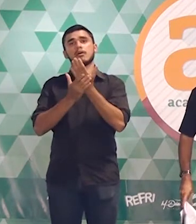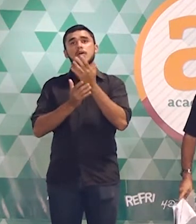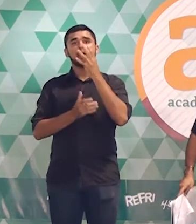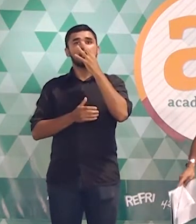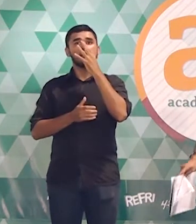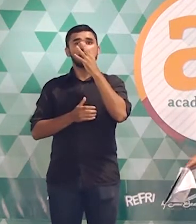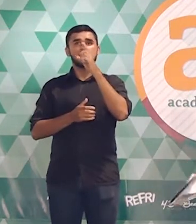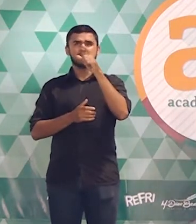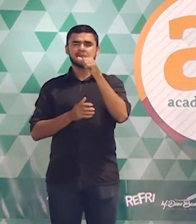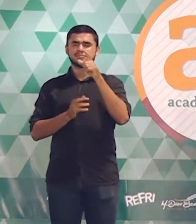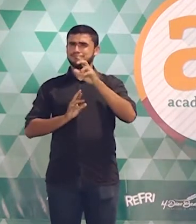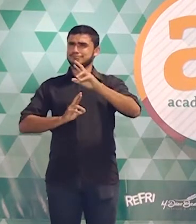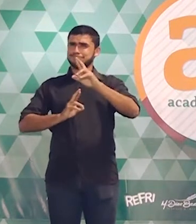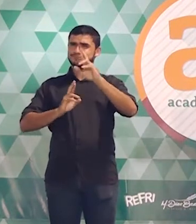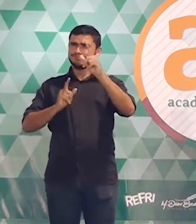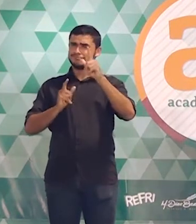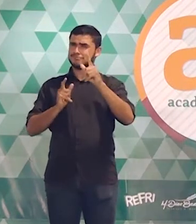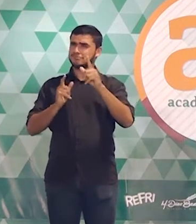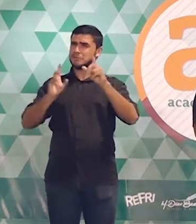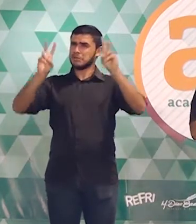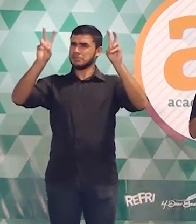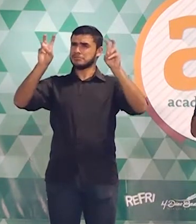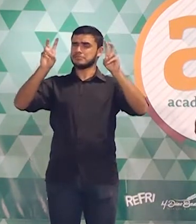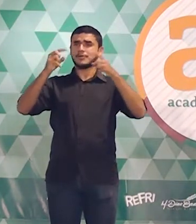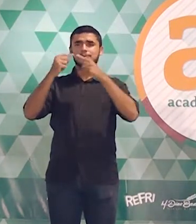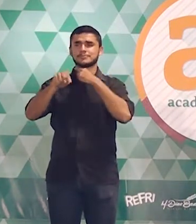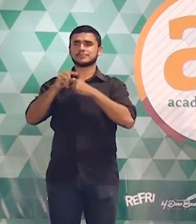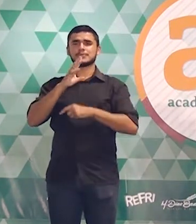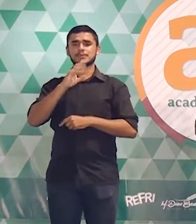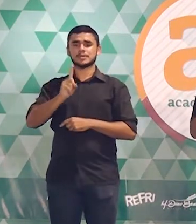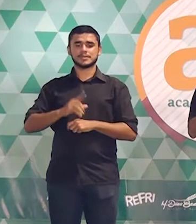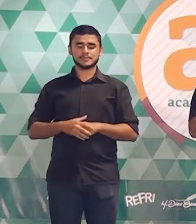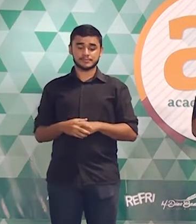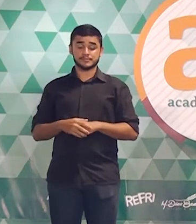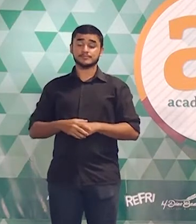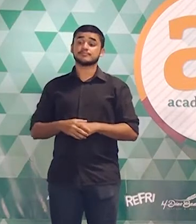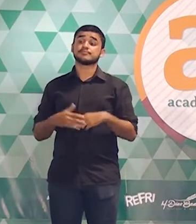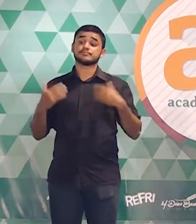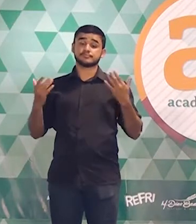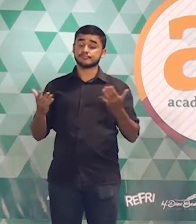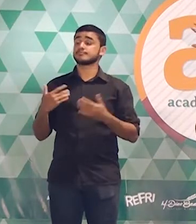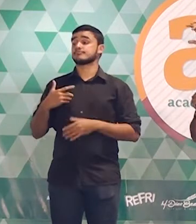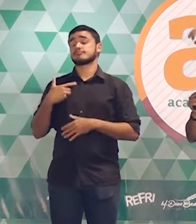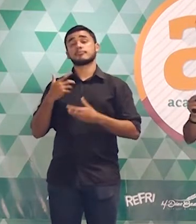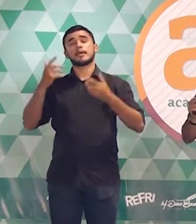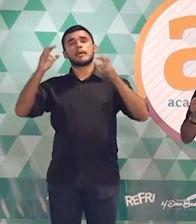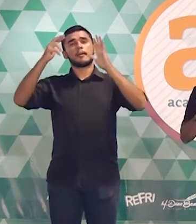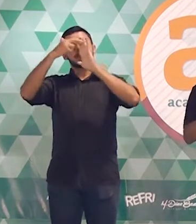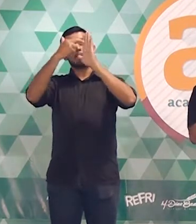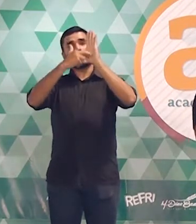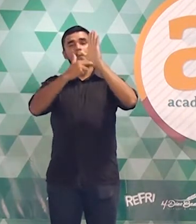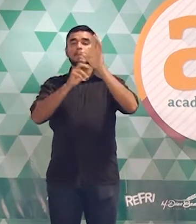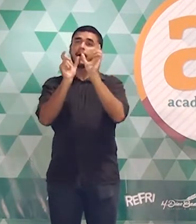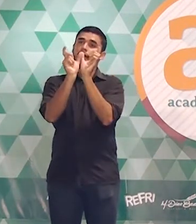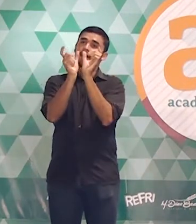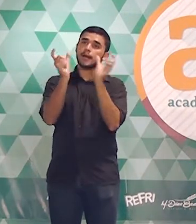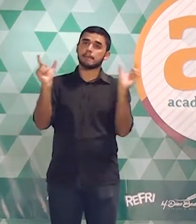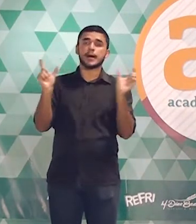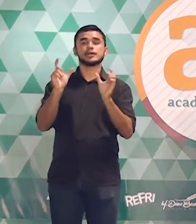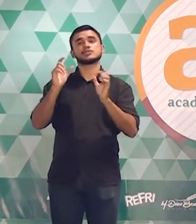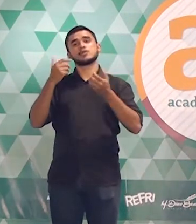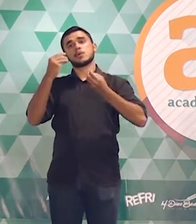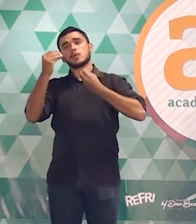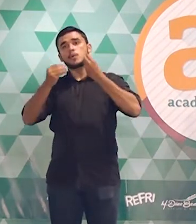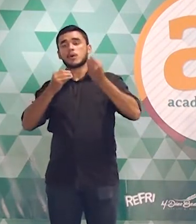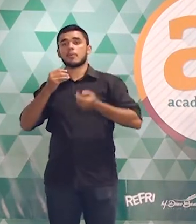uma aula de língua estrangeira, né? Tem coisa ali que a gente não sabe nem que existe. Mas tudo bem. O professor está lá dizendo aquela regrinha